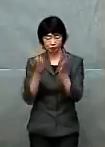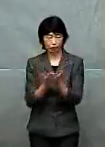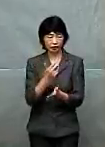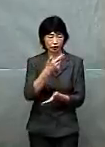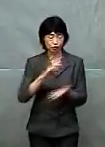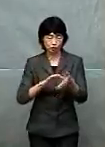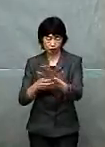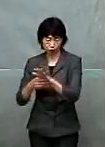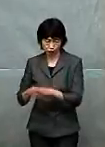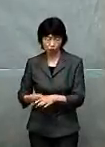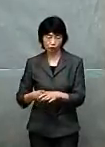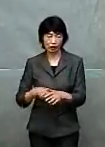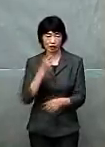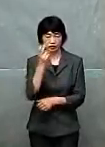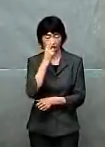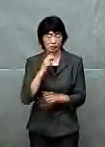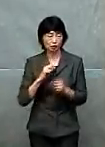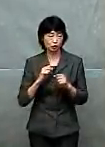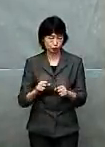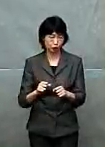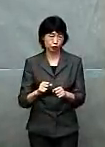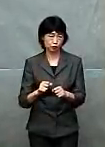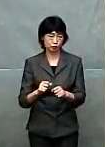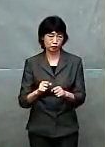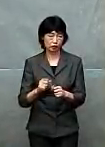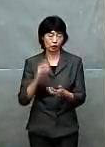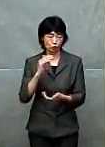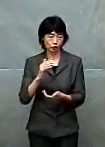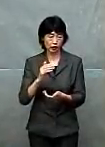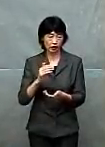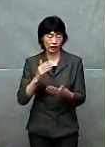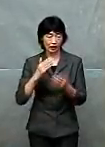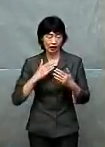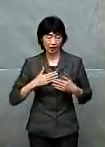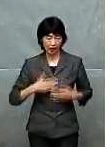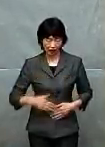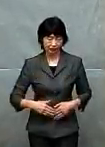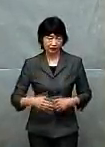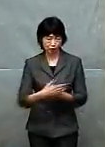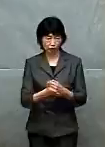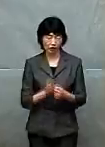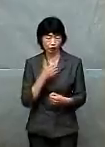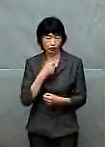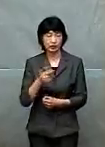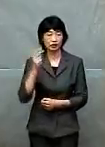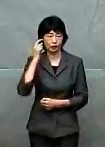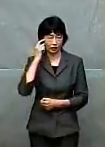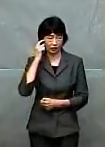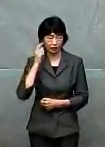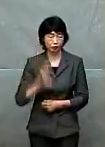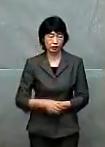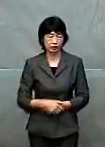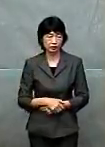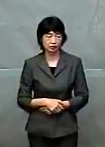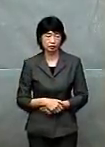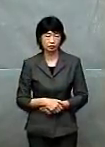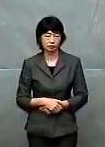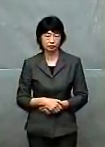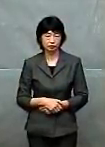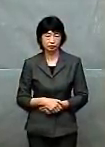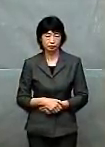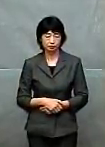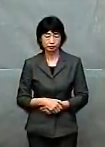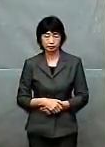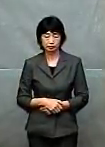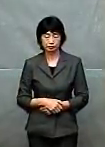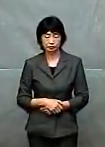するというふうなことで、安全の確保を図っていきたいというふうに考えているところでございます。 まあ、自主的